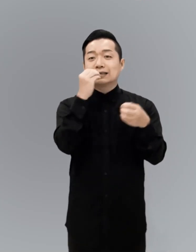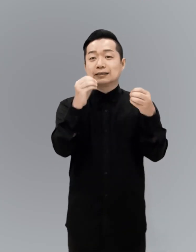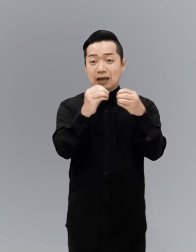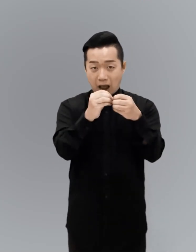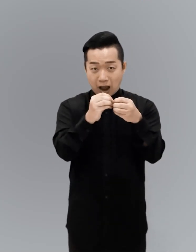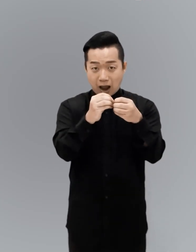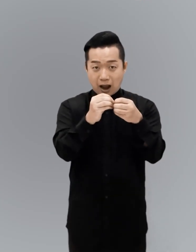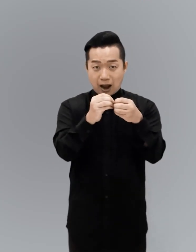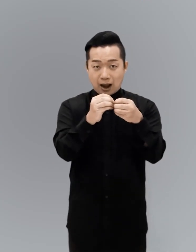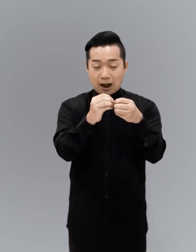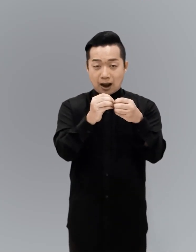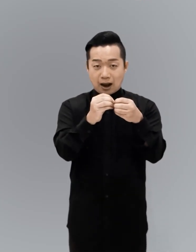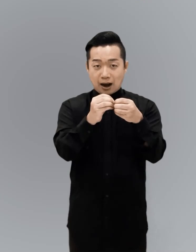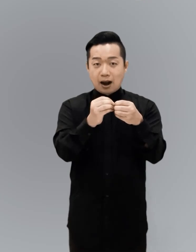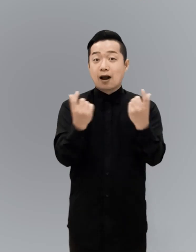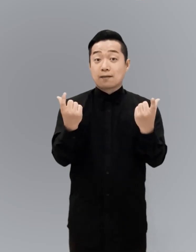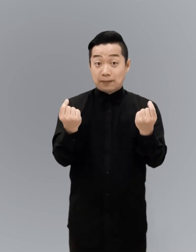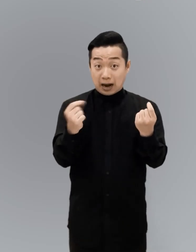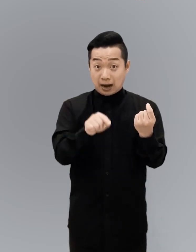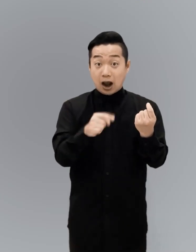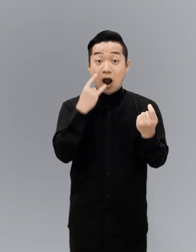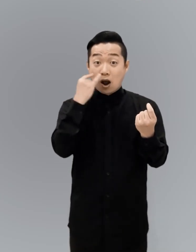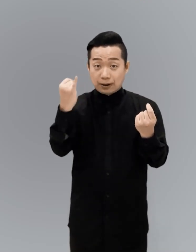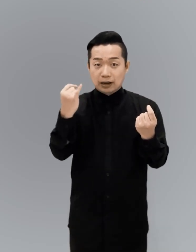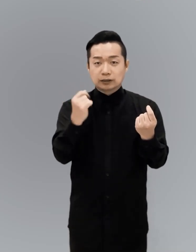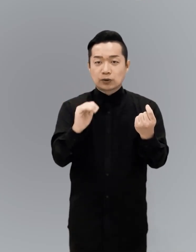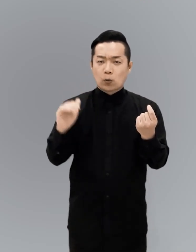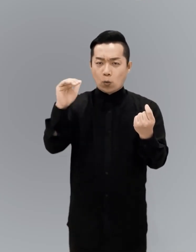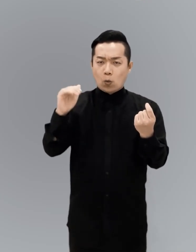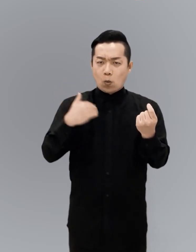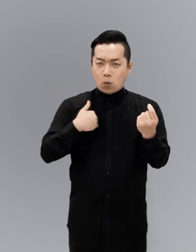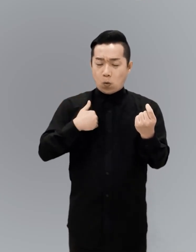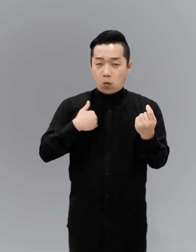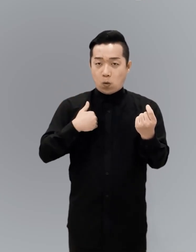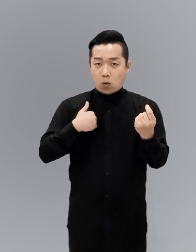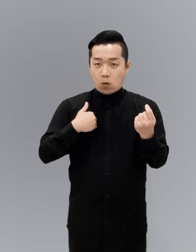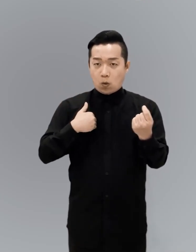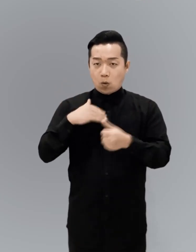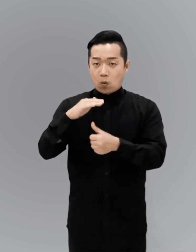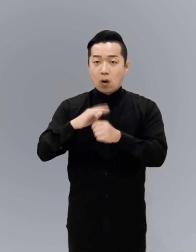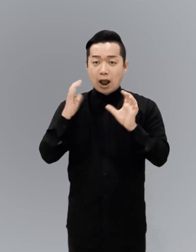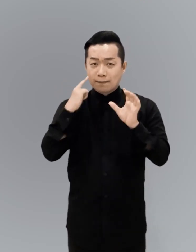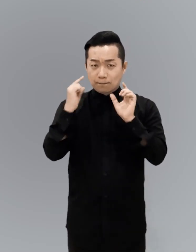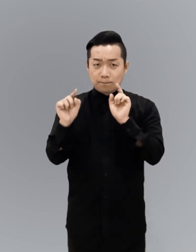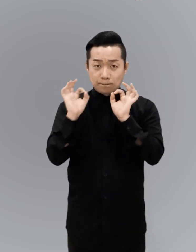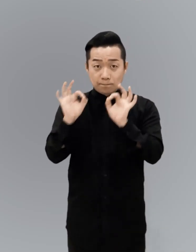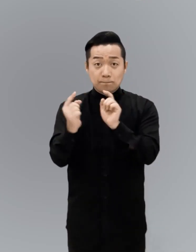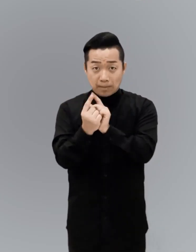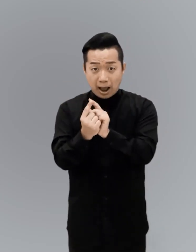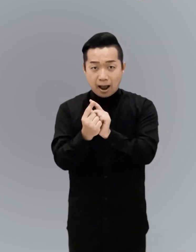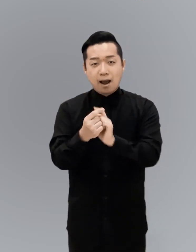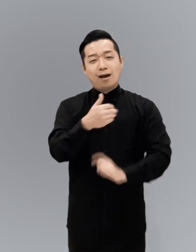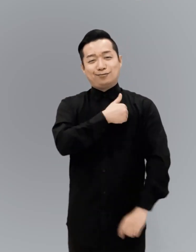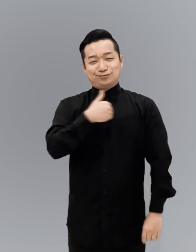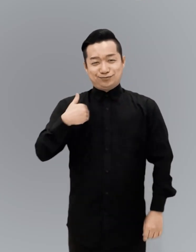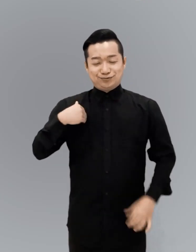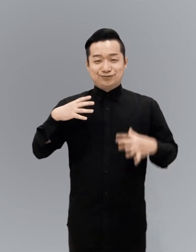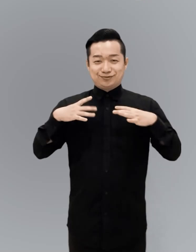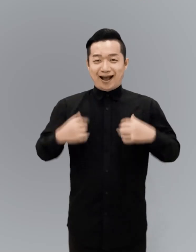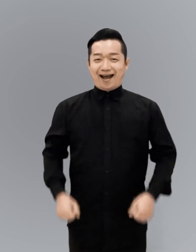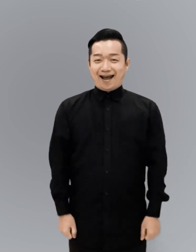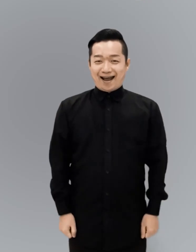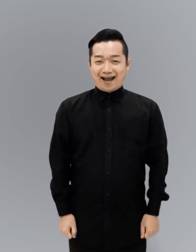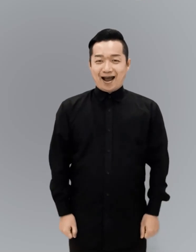엄마한테 입 맞추는 걸로 그렇게. 그러면 엄마도 조금 성장한 아이를 만날 때 대견함으로